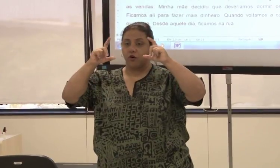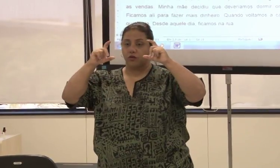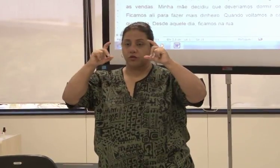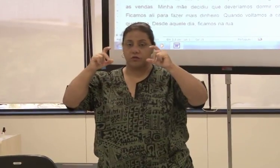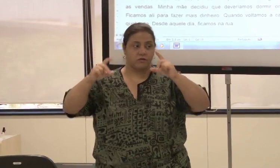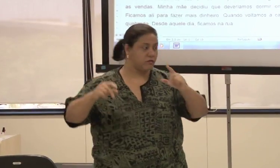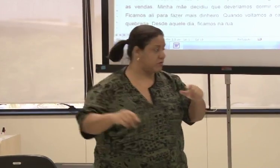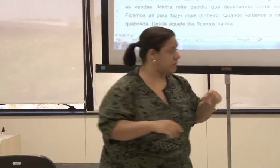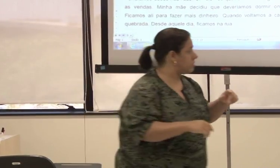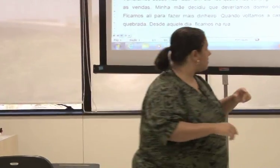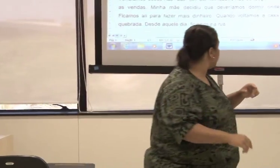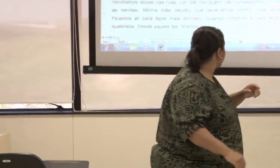foto.